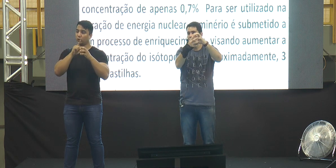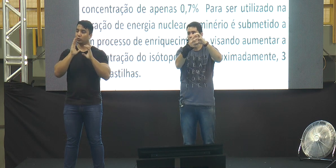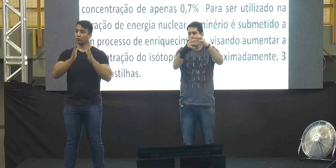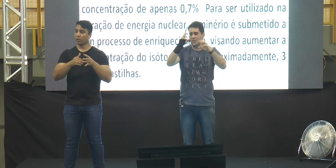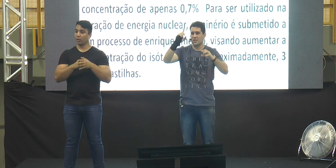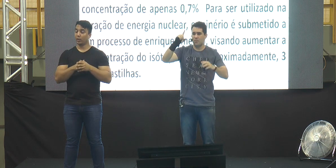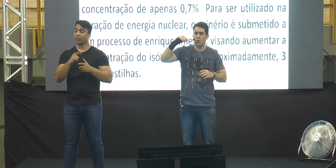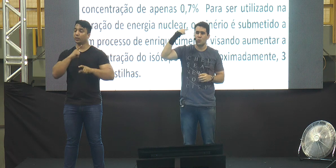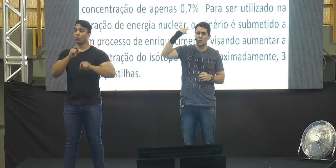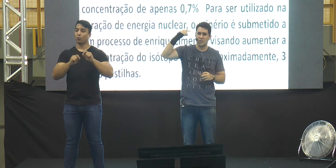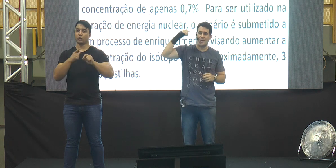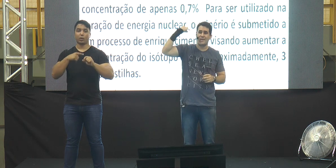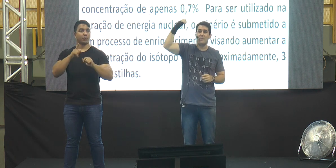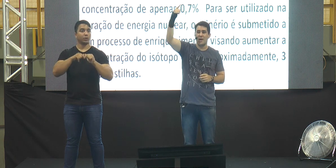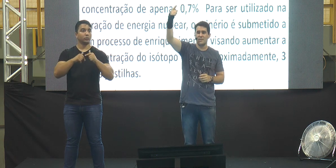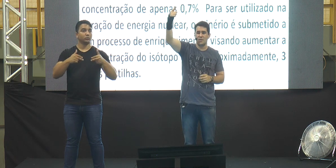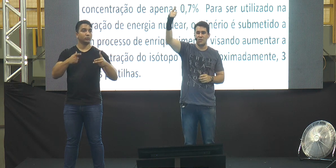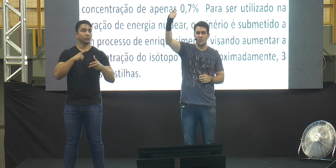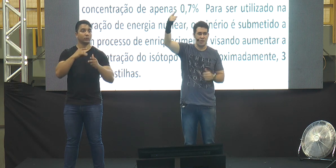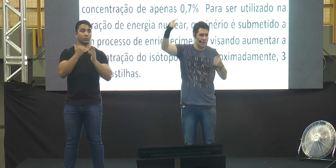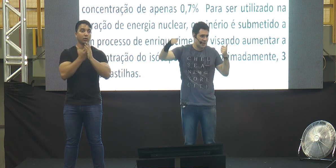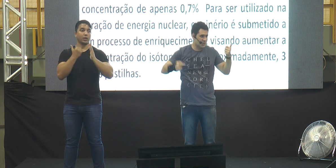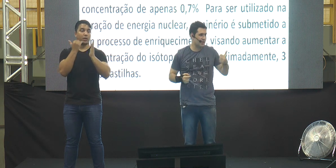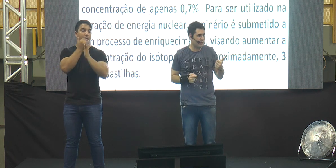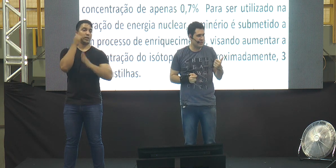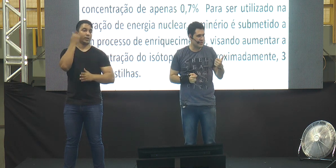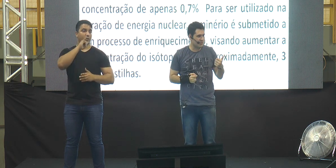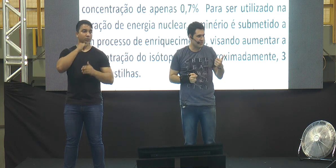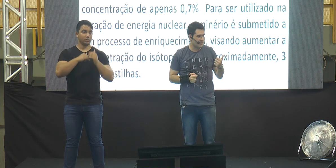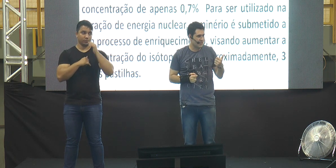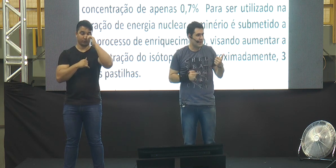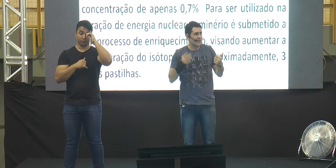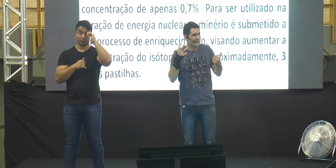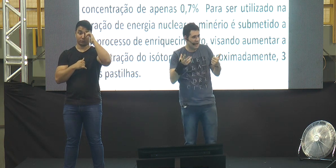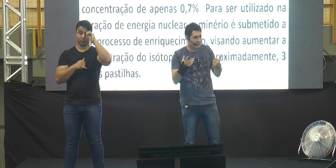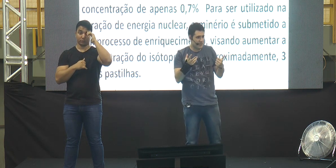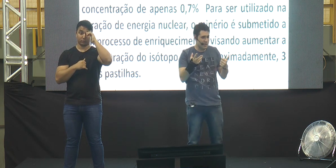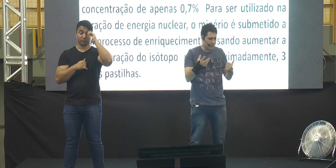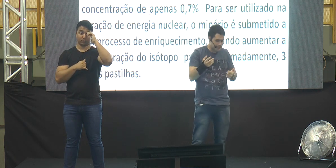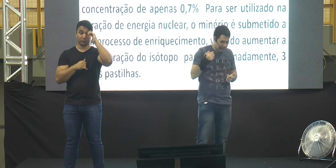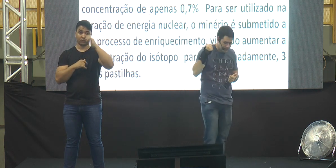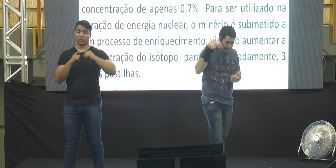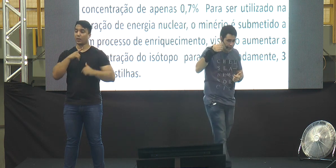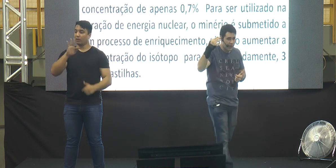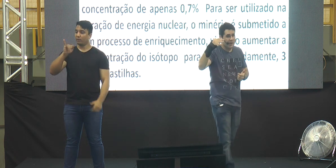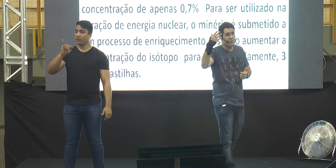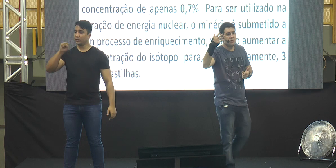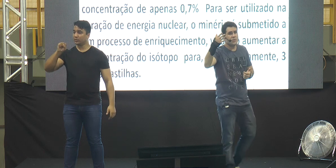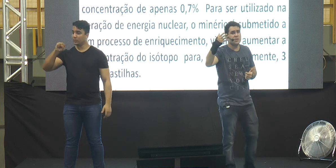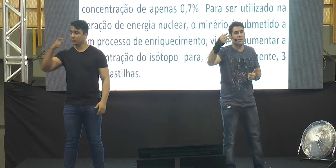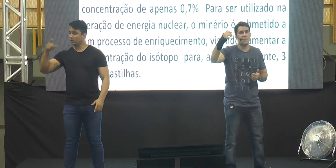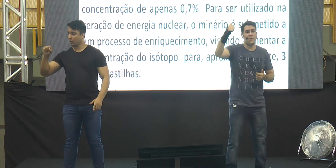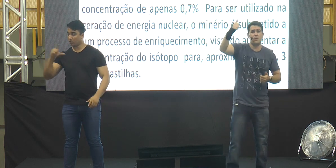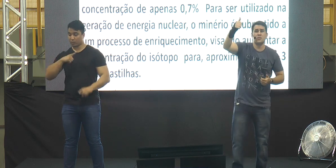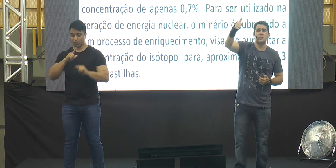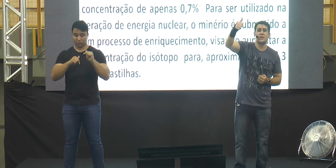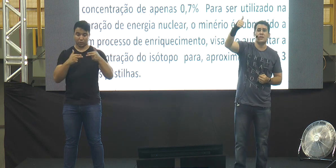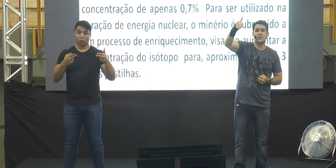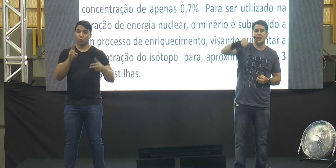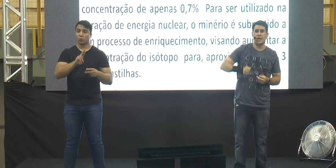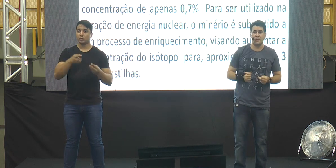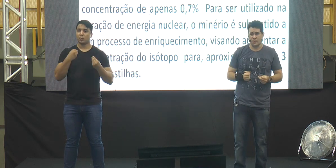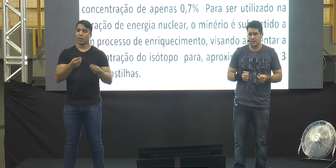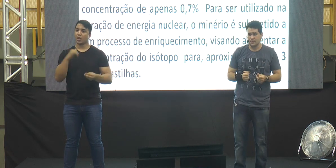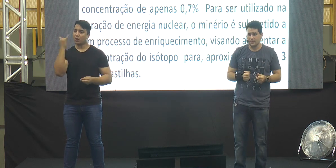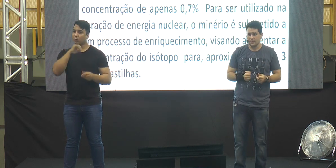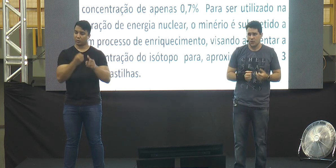galera, a gente produz até mais energia do que a fissão. Na fissão, ela é muito utilizada para a produção de